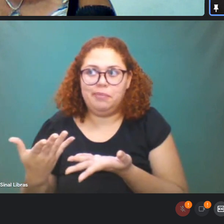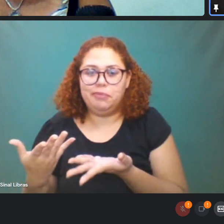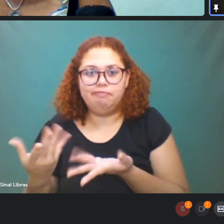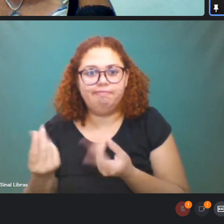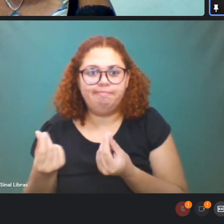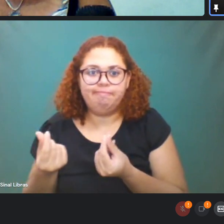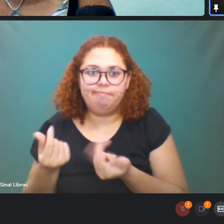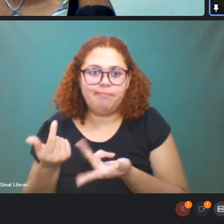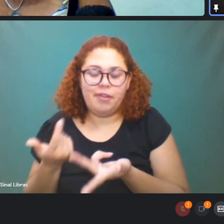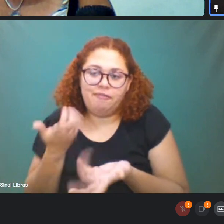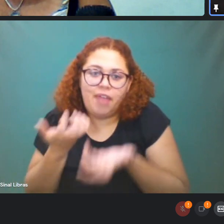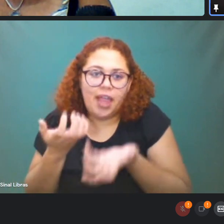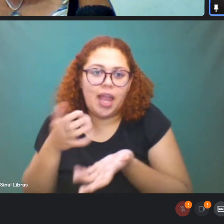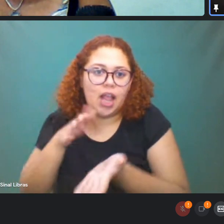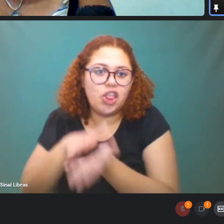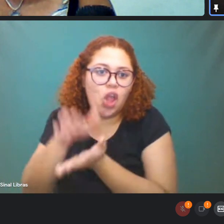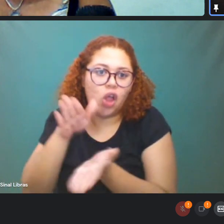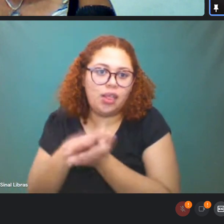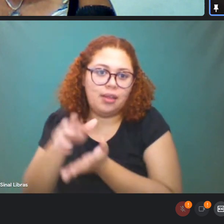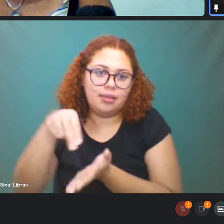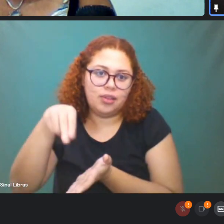José Augusto.